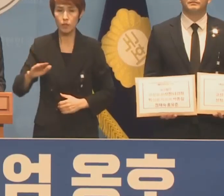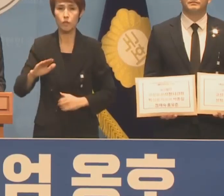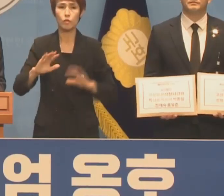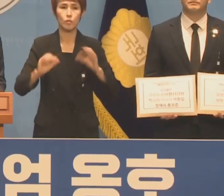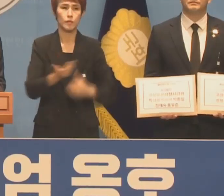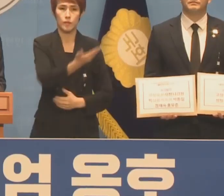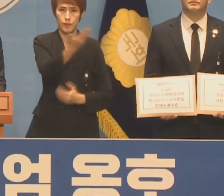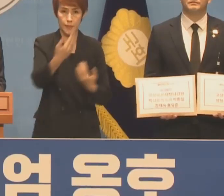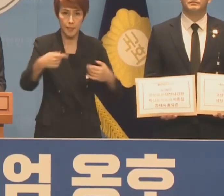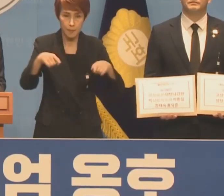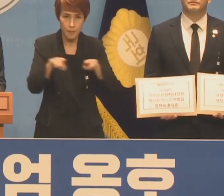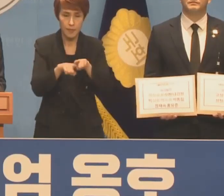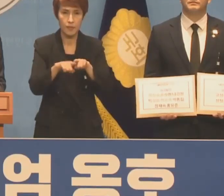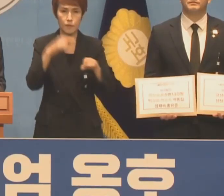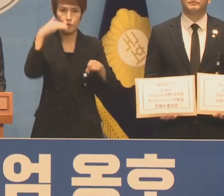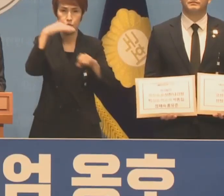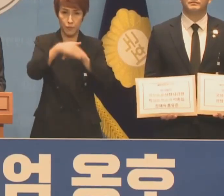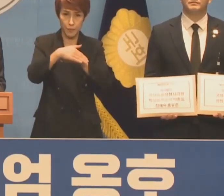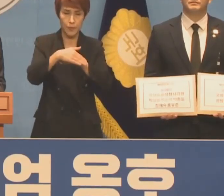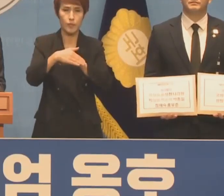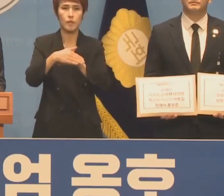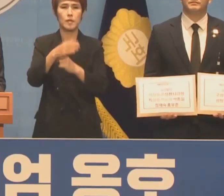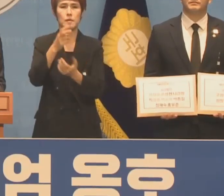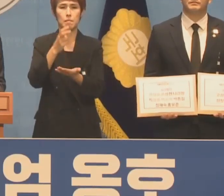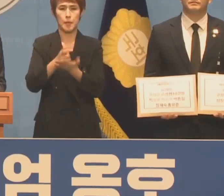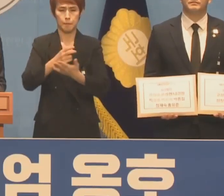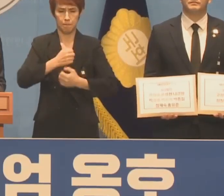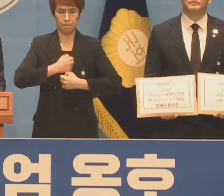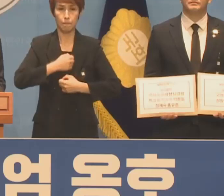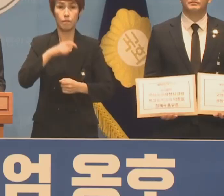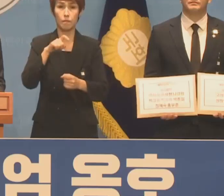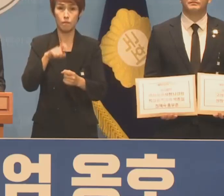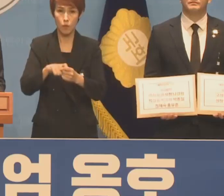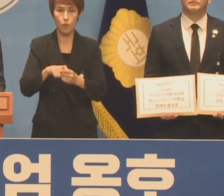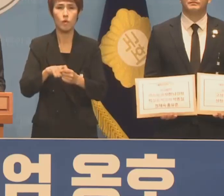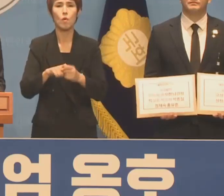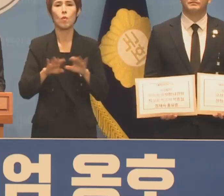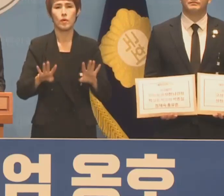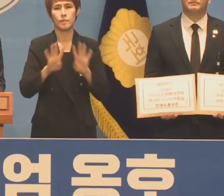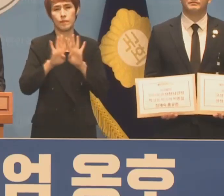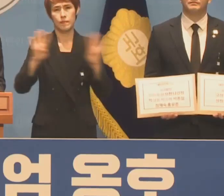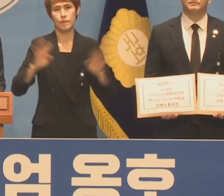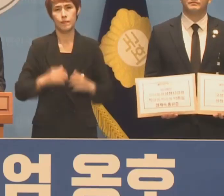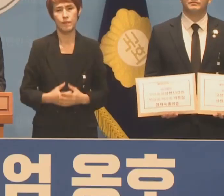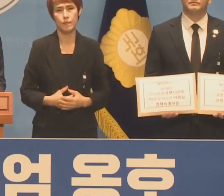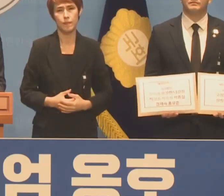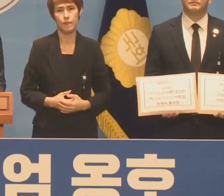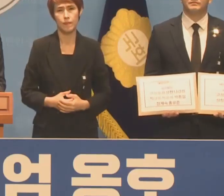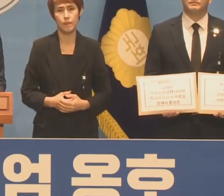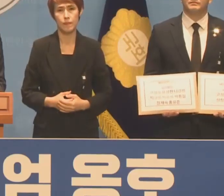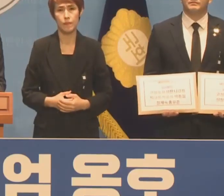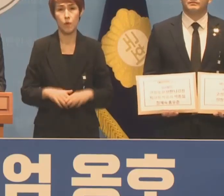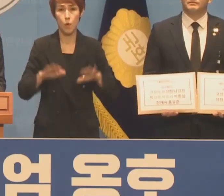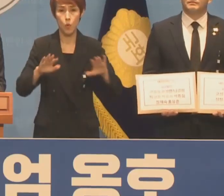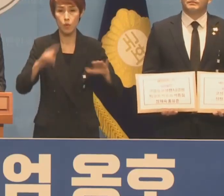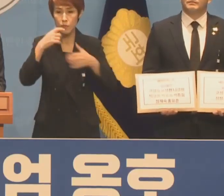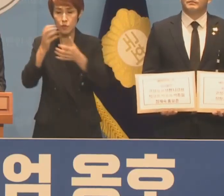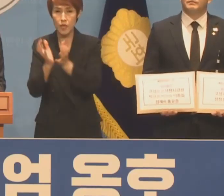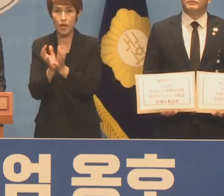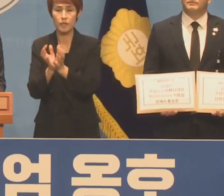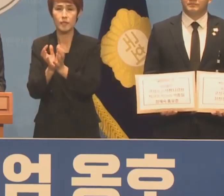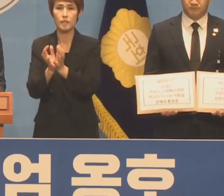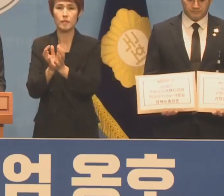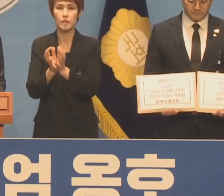함께 민주주의와 헌법 질서를 수호하기 위해 이 자리에 섰습니다. 오늘 더불어민주당